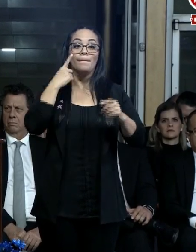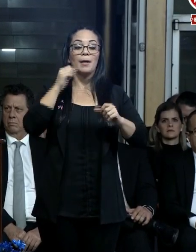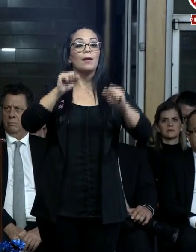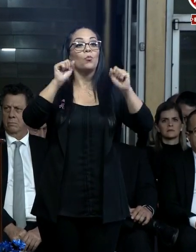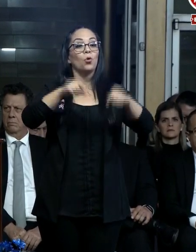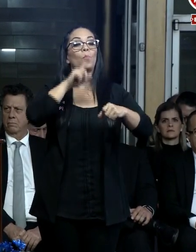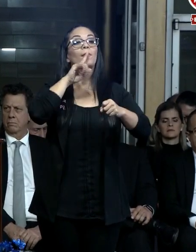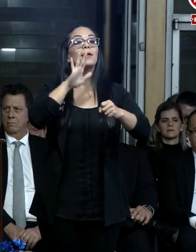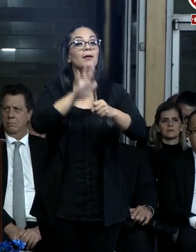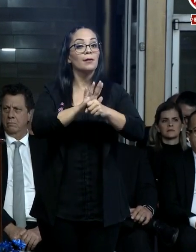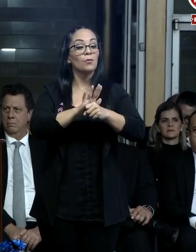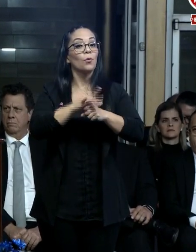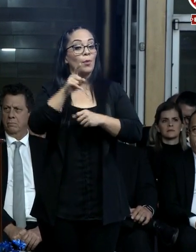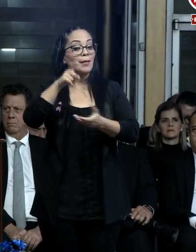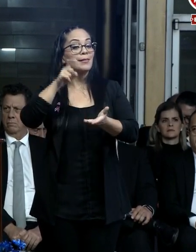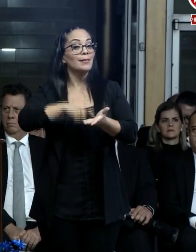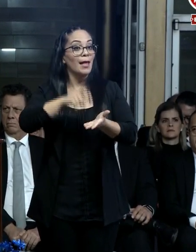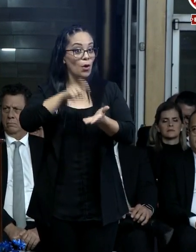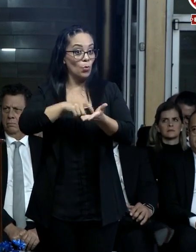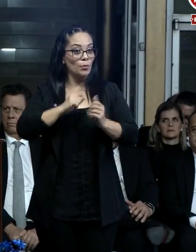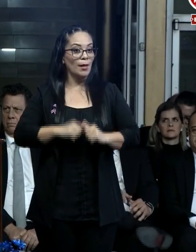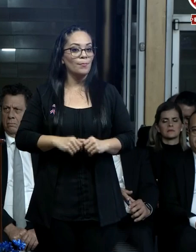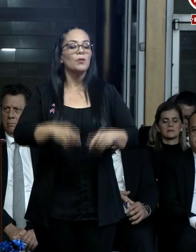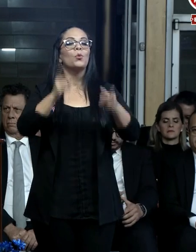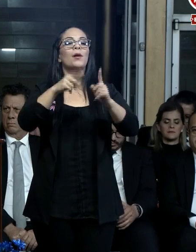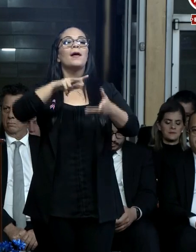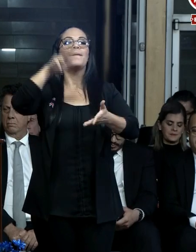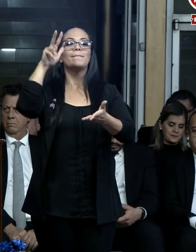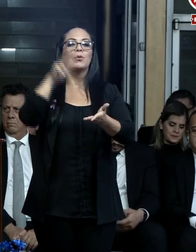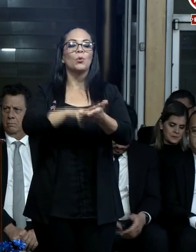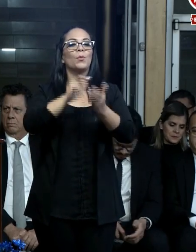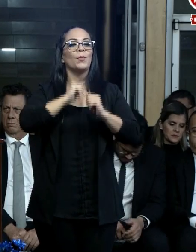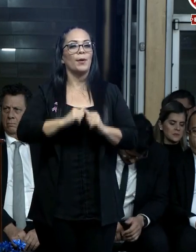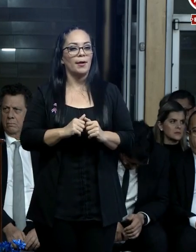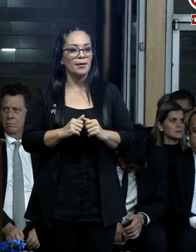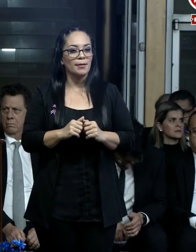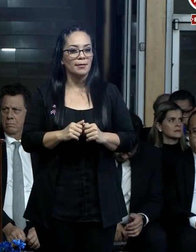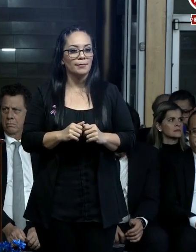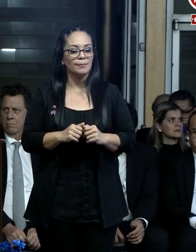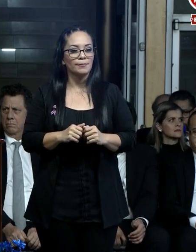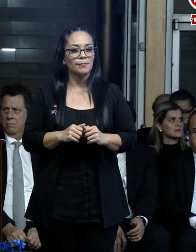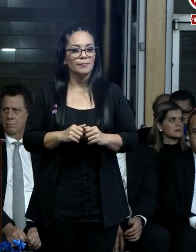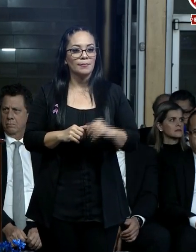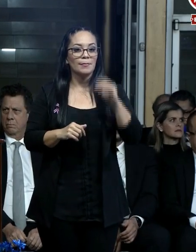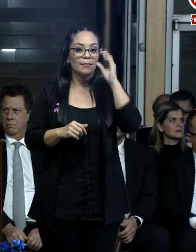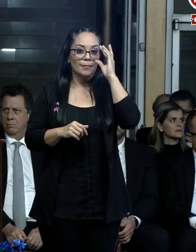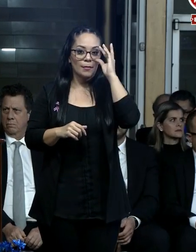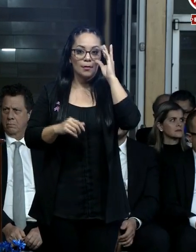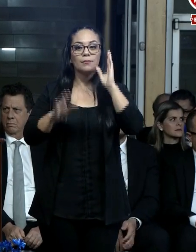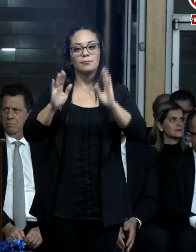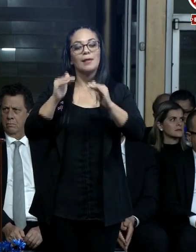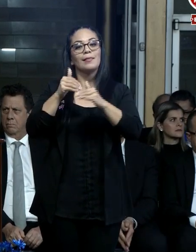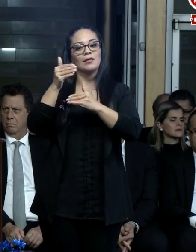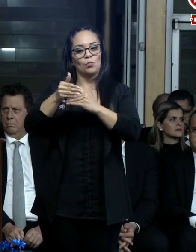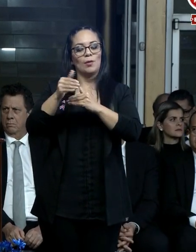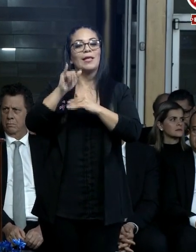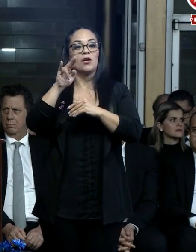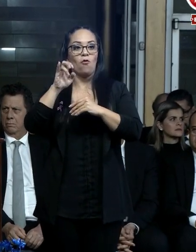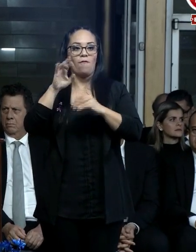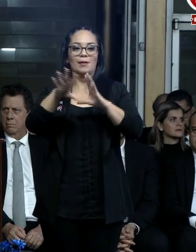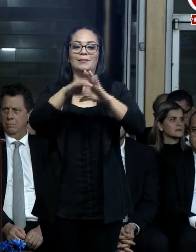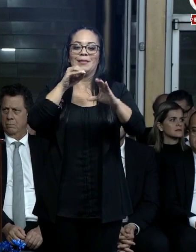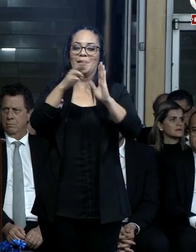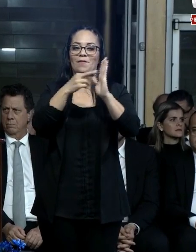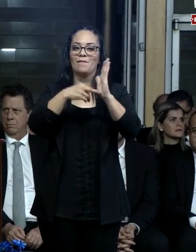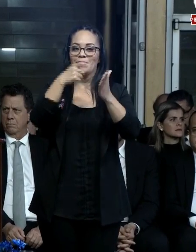poder cumplir con esa deuda, es aprobar en su momento, luego de que saquen a INCOFER de la regla